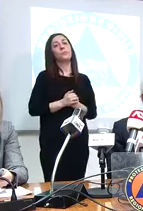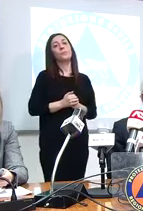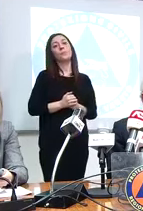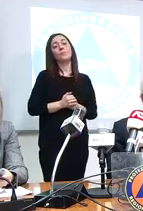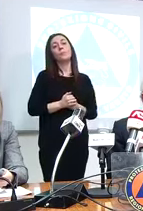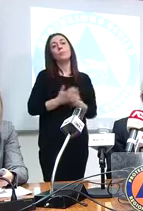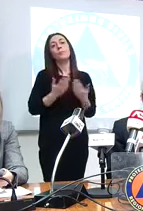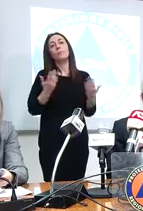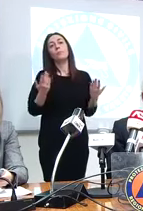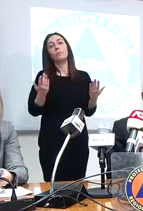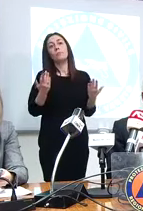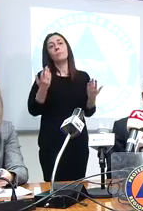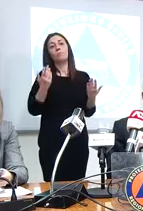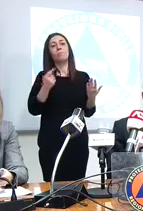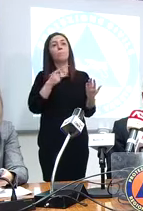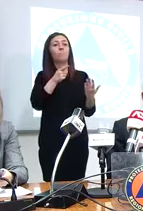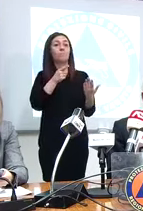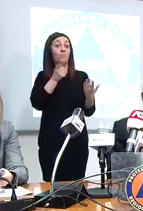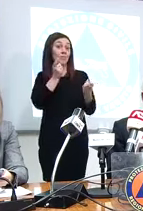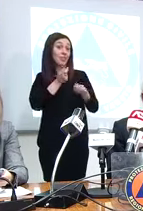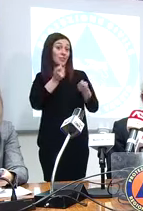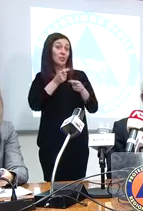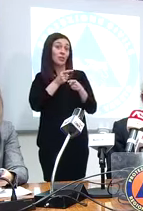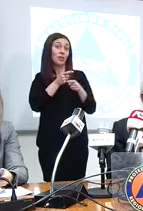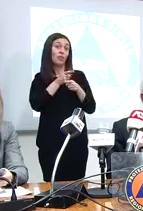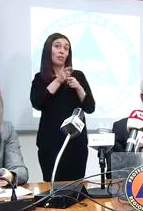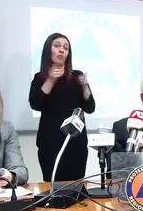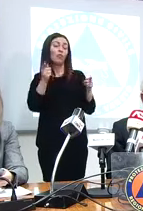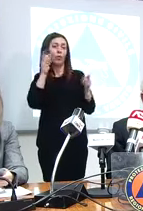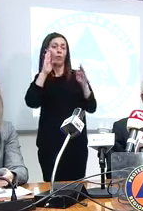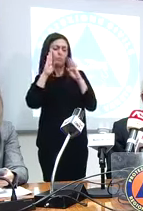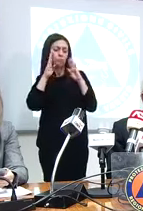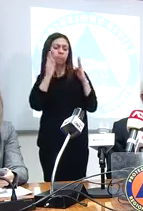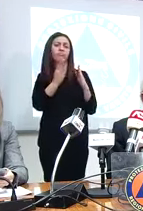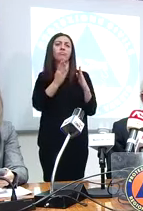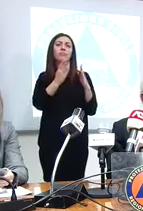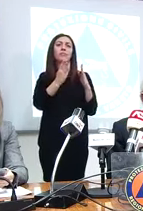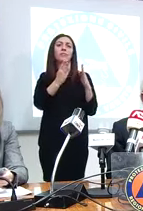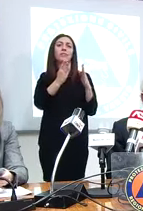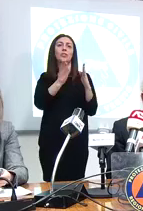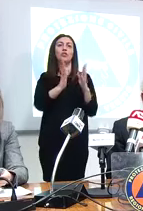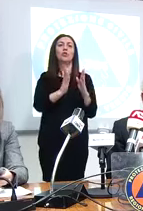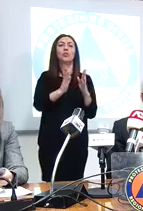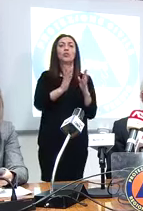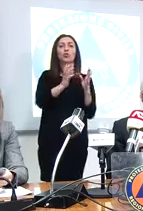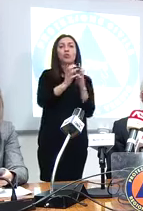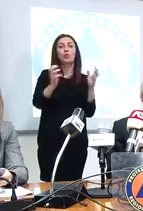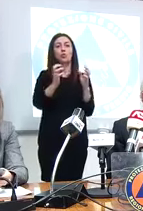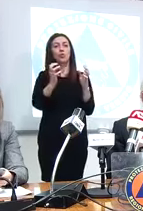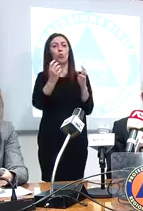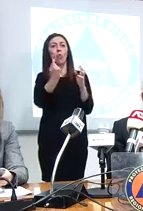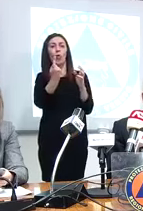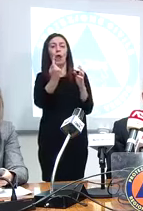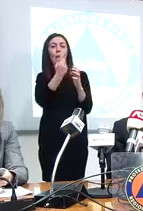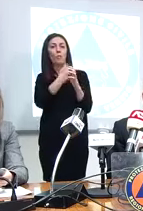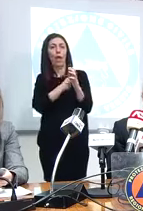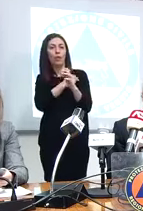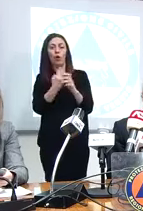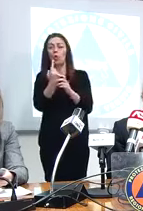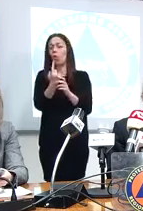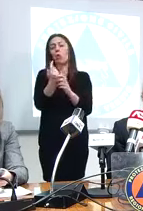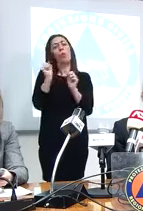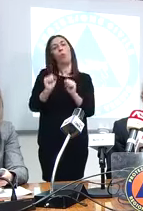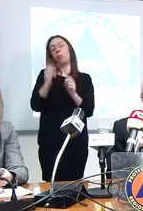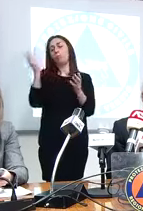ambulatorio, ma se si telefona c'è anche la possibilità di avere la prestazione in una sede diversa da